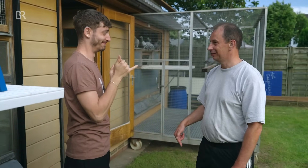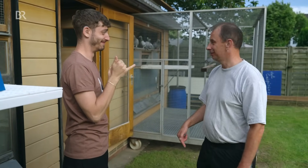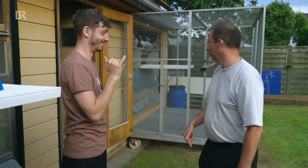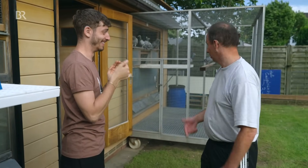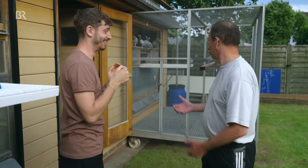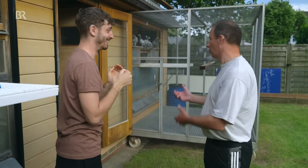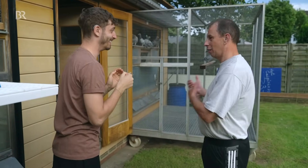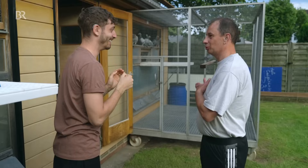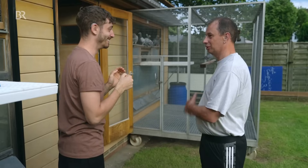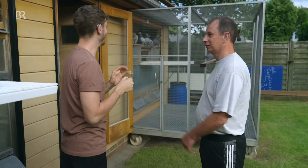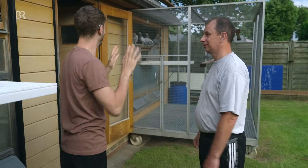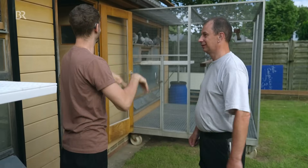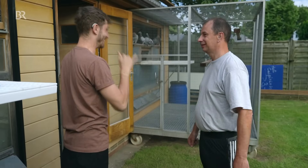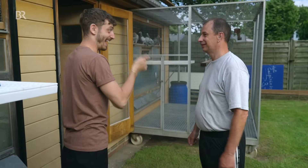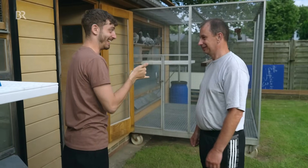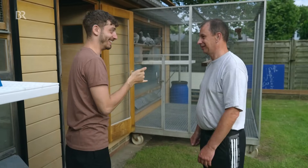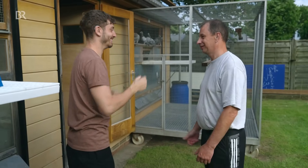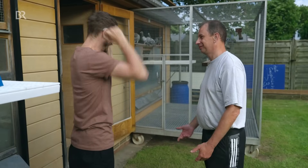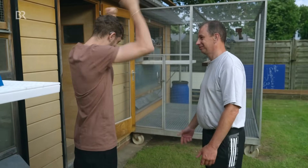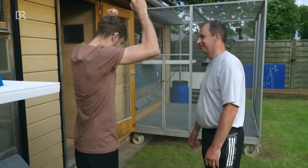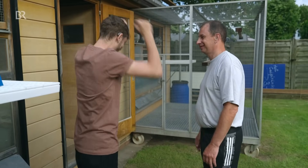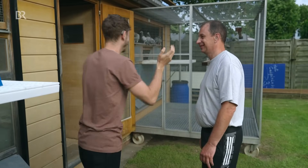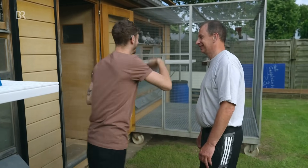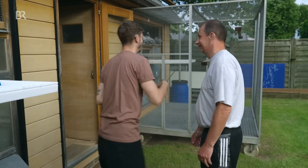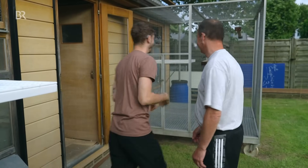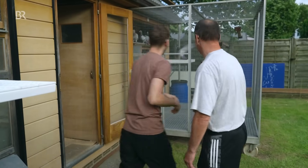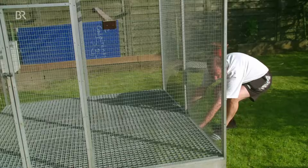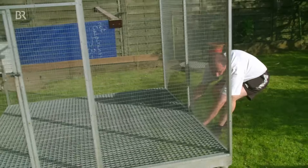Ja. Dann schieben wir das weg. Yeah! Los!